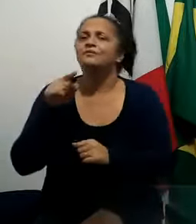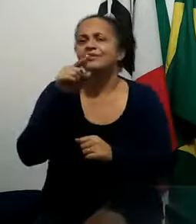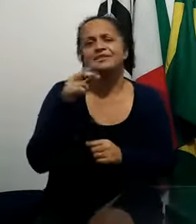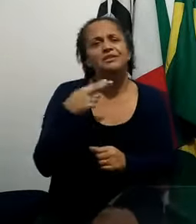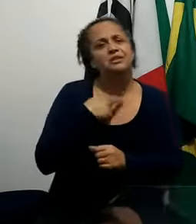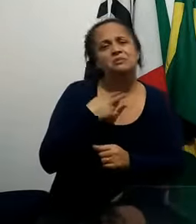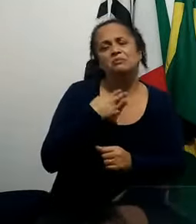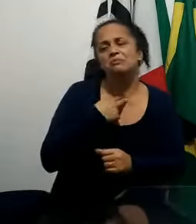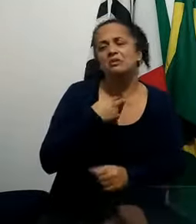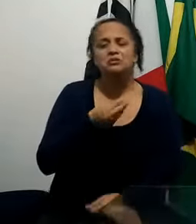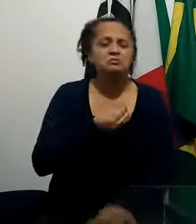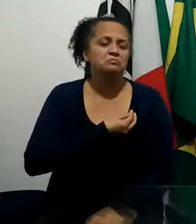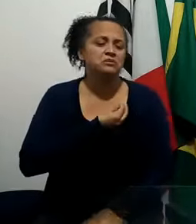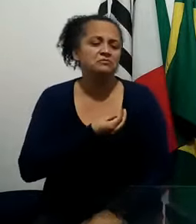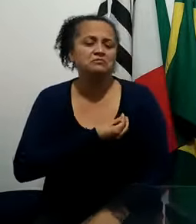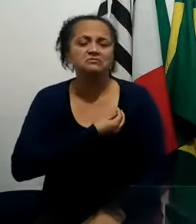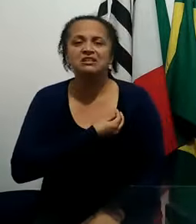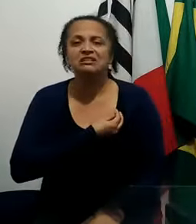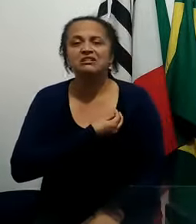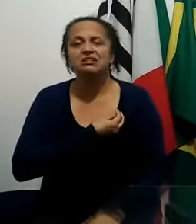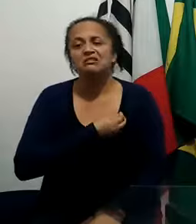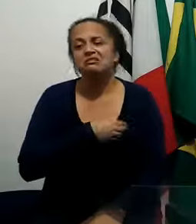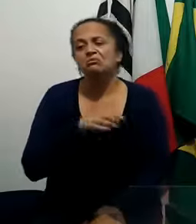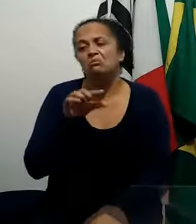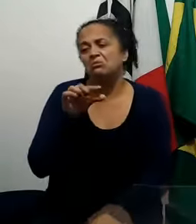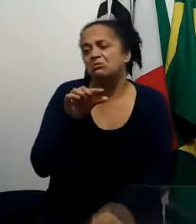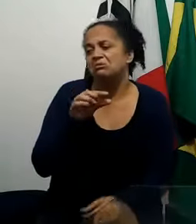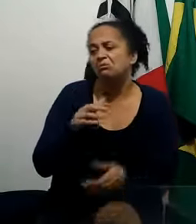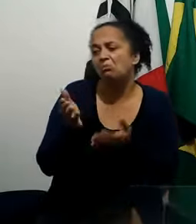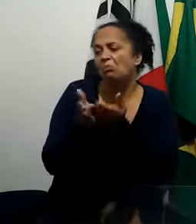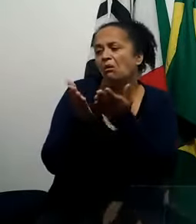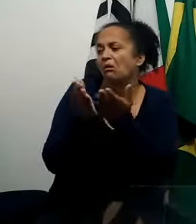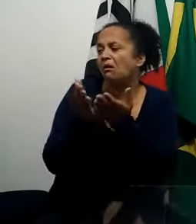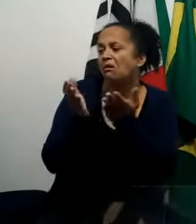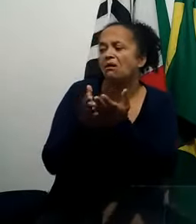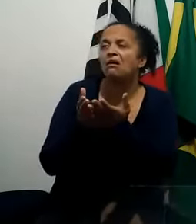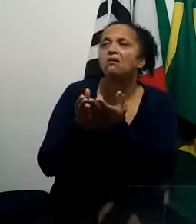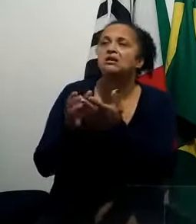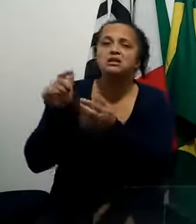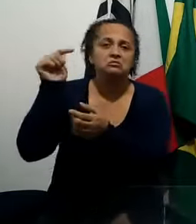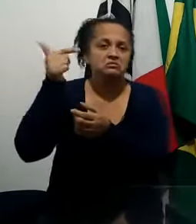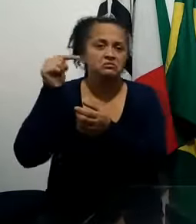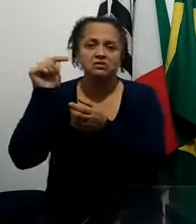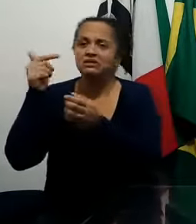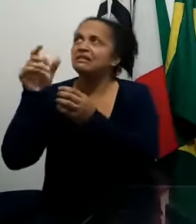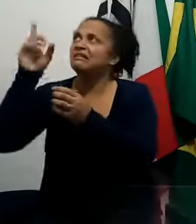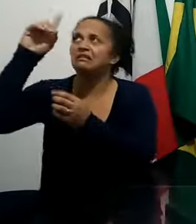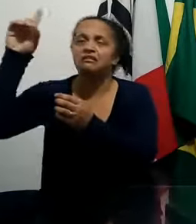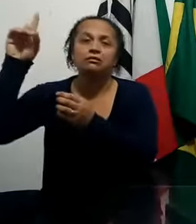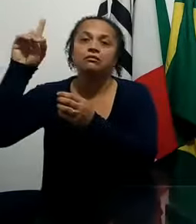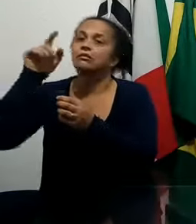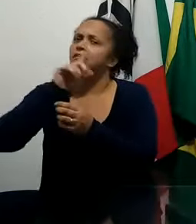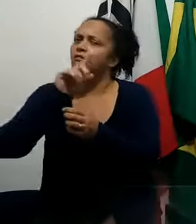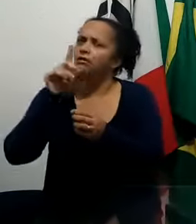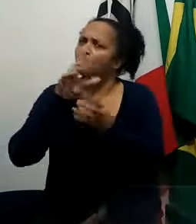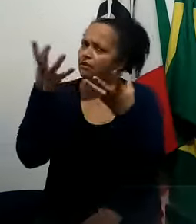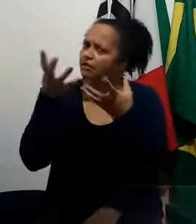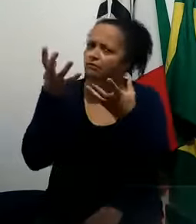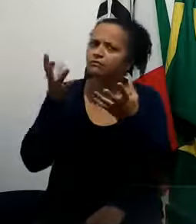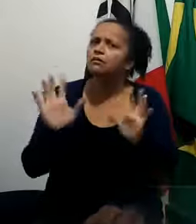um cristianismo medíocre. Não aceite isso. Não aceite ser um cristão medíocre. Não